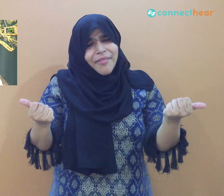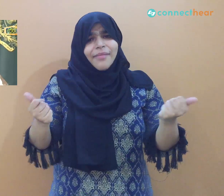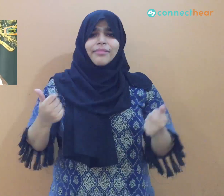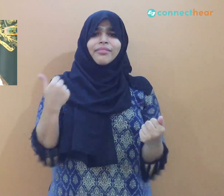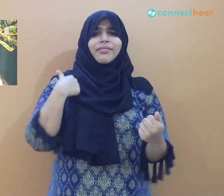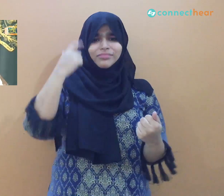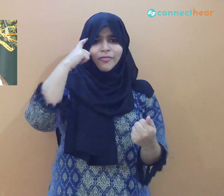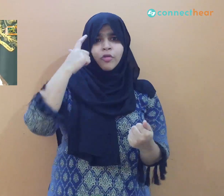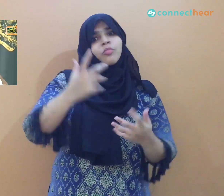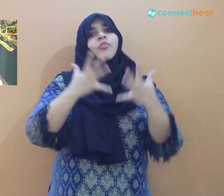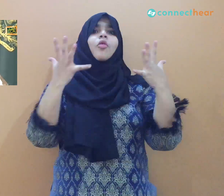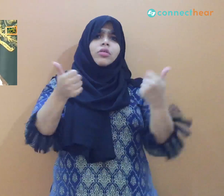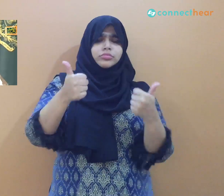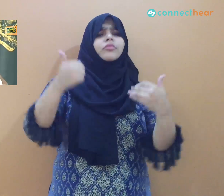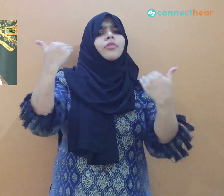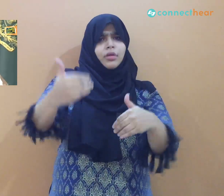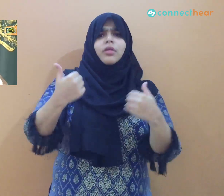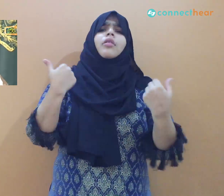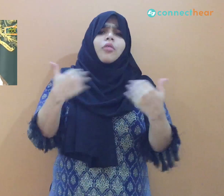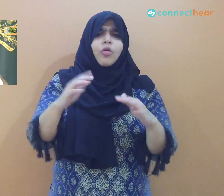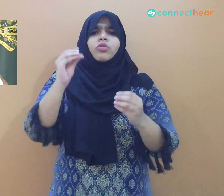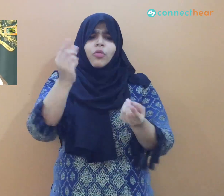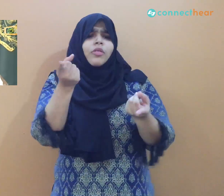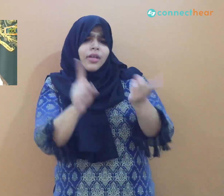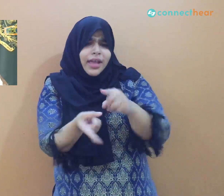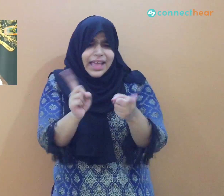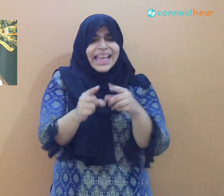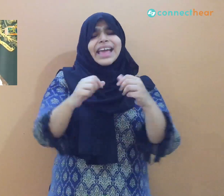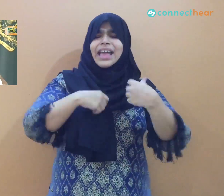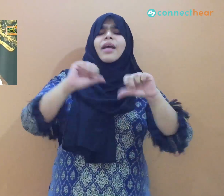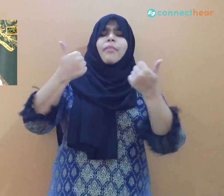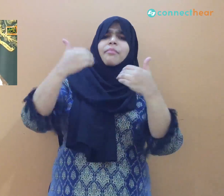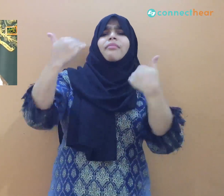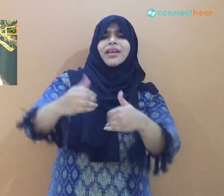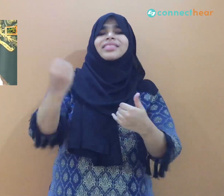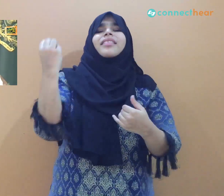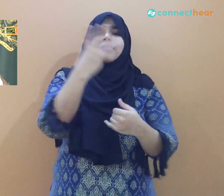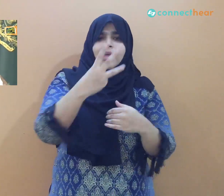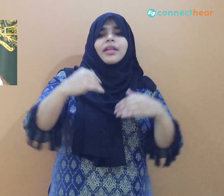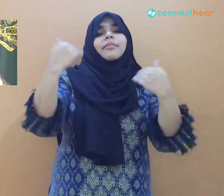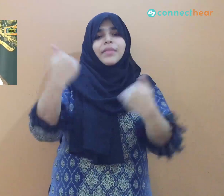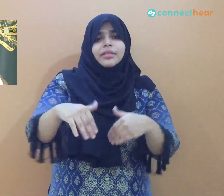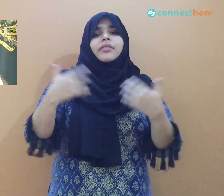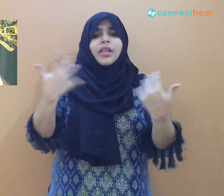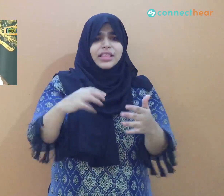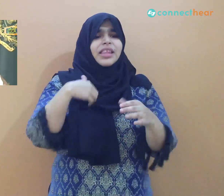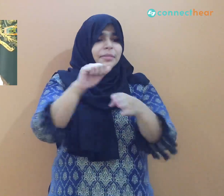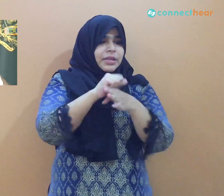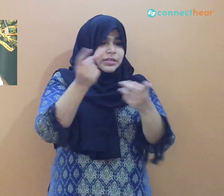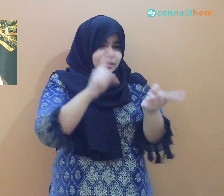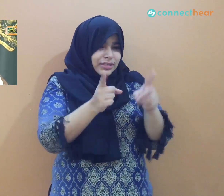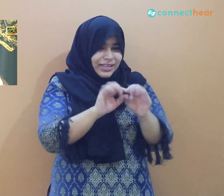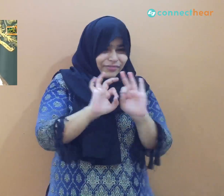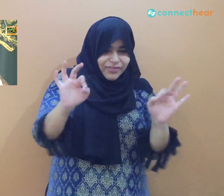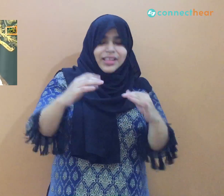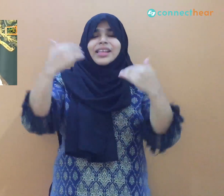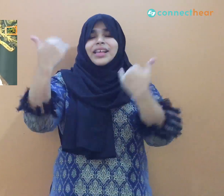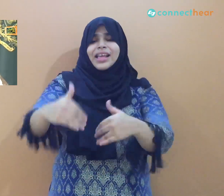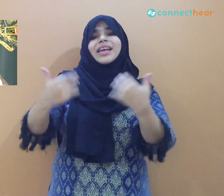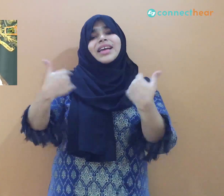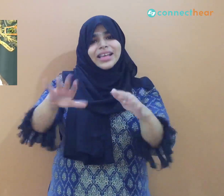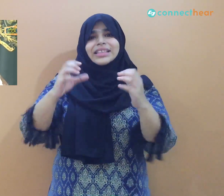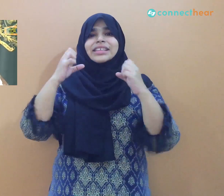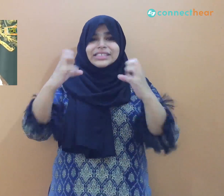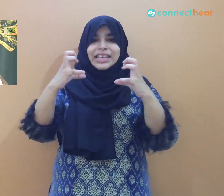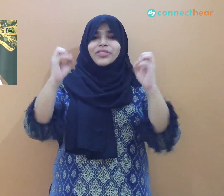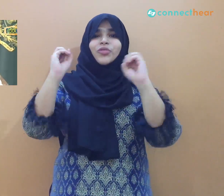تو اس سے بہتر تو چیز کوئی نہیں تھی. ہم کسی نہ کسی طرح کر دیتے، 3 مہینے کی تیاری کر لیتے، جو بھی ملک کی ریسورسز ہیں وہ